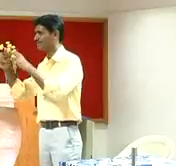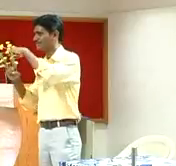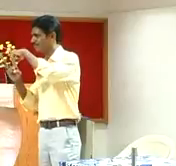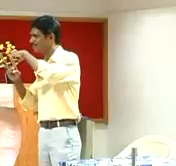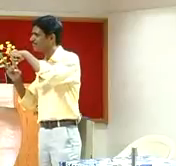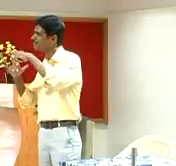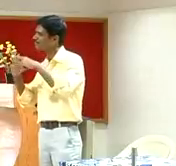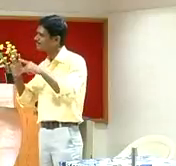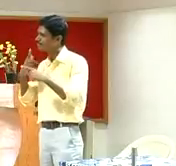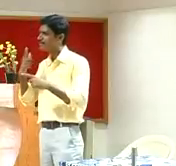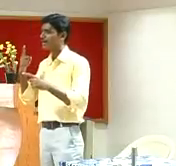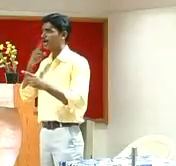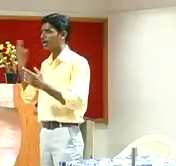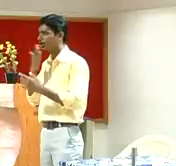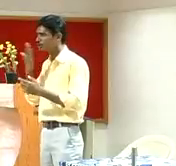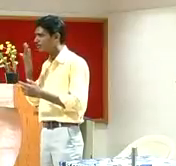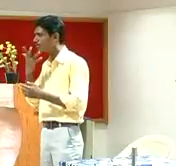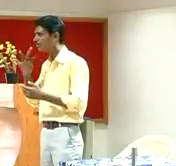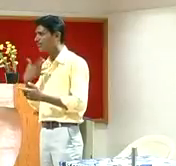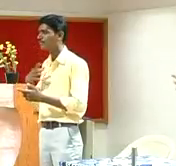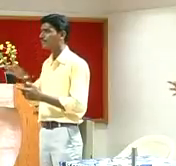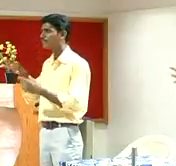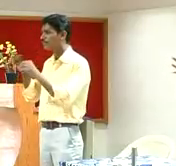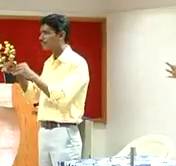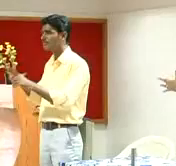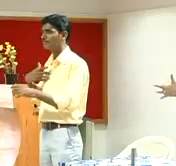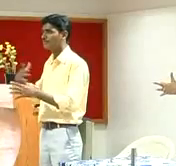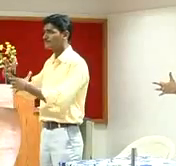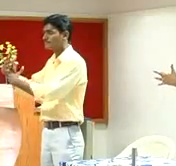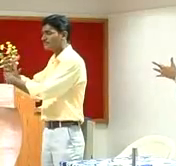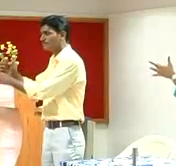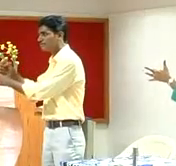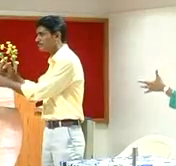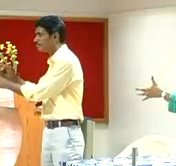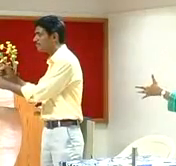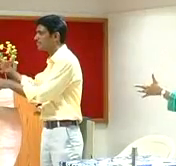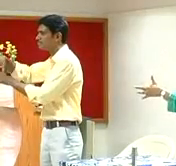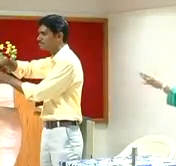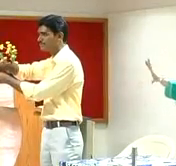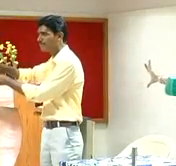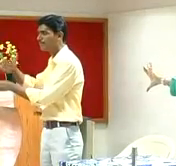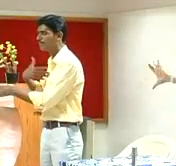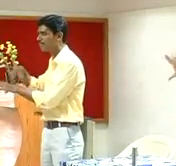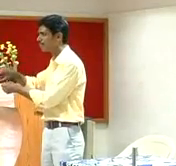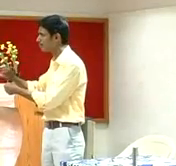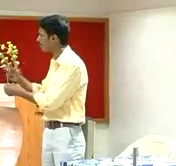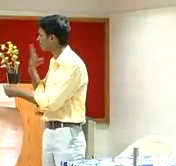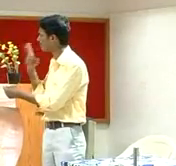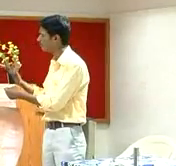दिया जाता है इंस्टीट्यूशन में वो कंप्लीटली टॉर्चर, इल ट्रीटमेंट, डिग्रेडेशन,